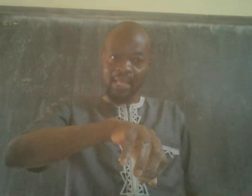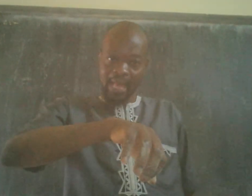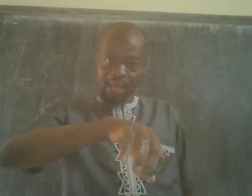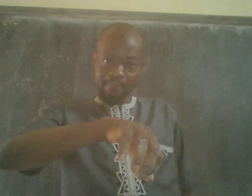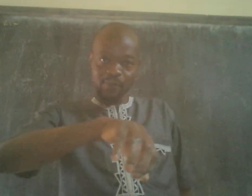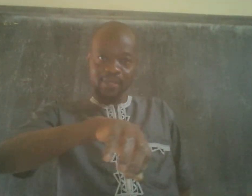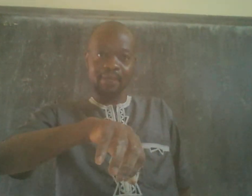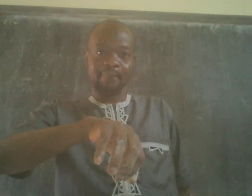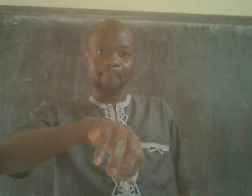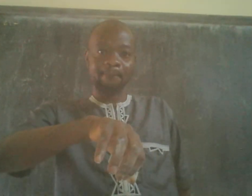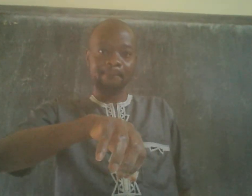Amener.